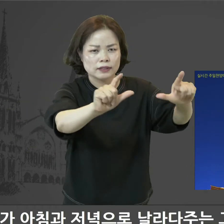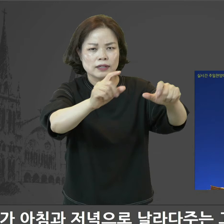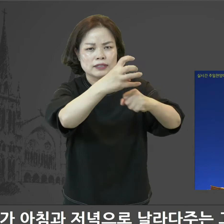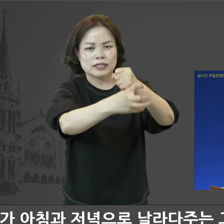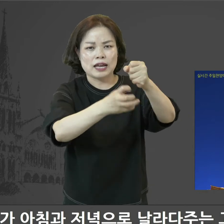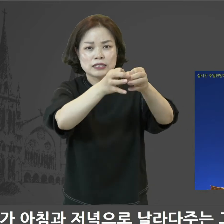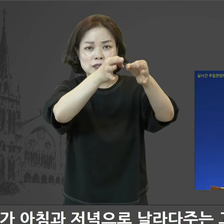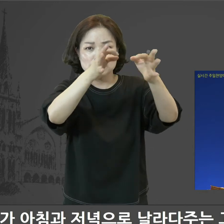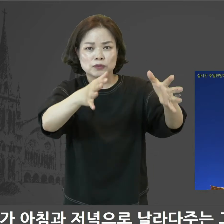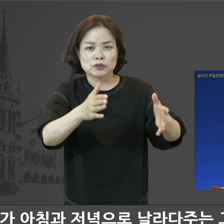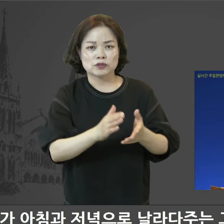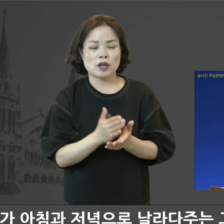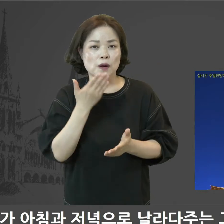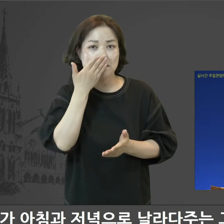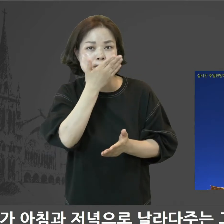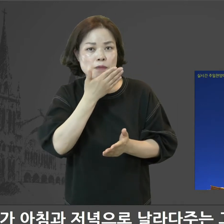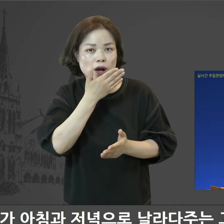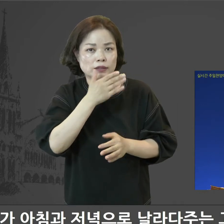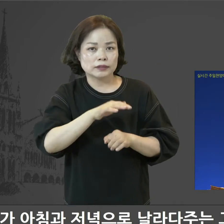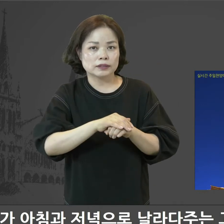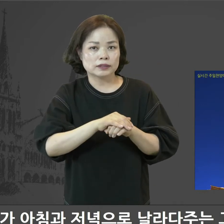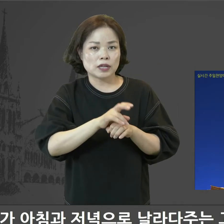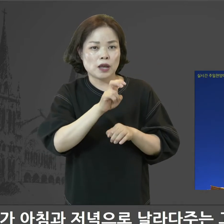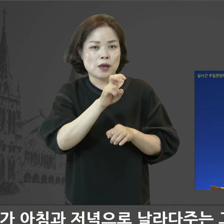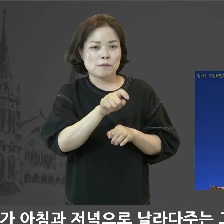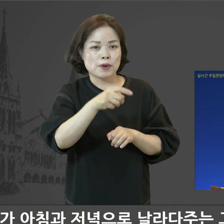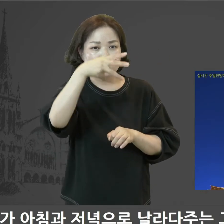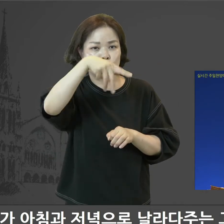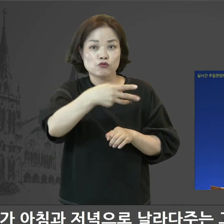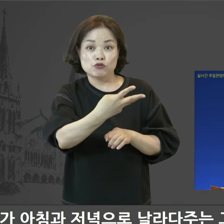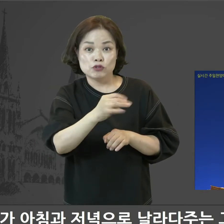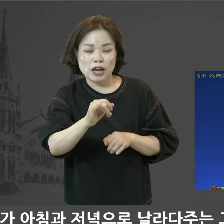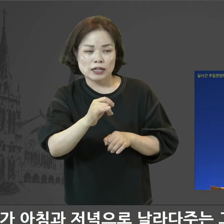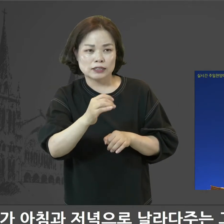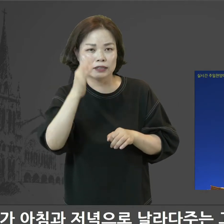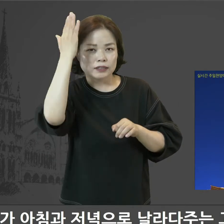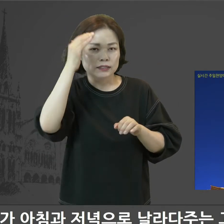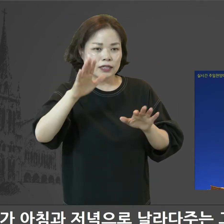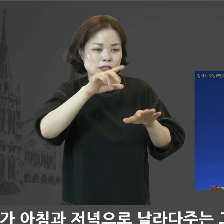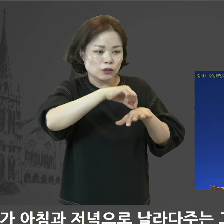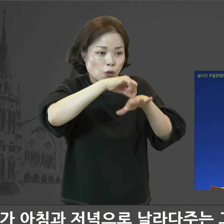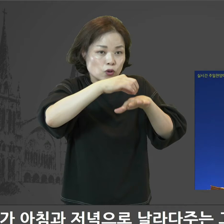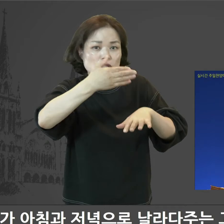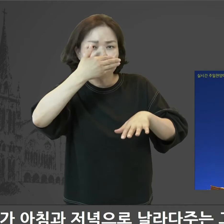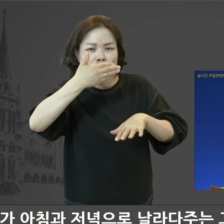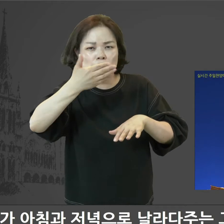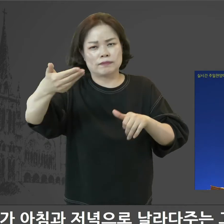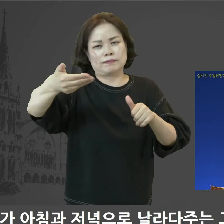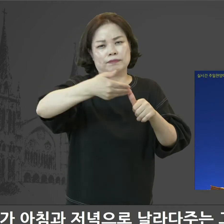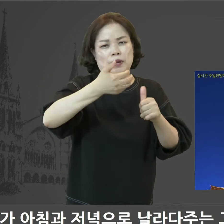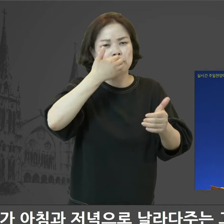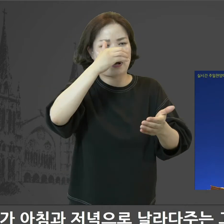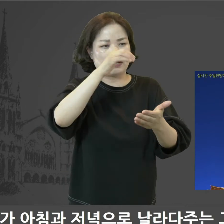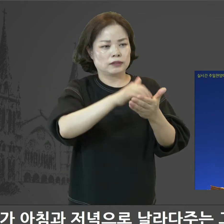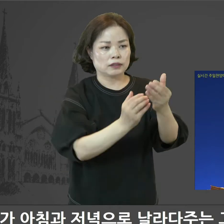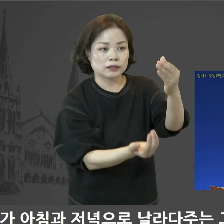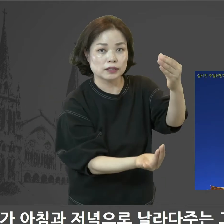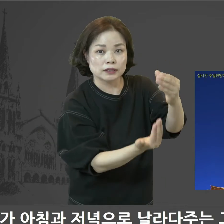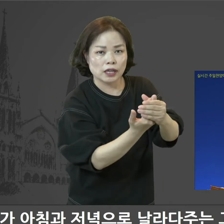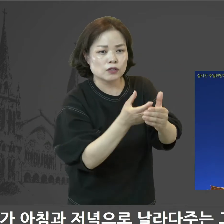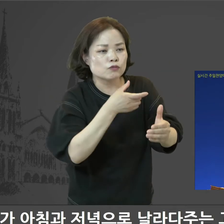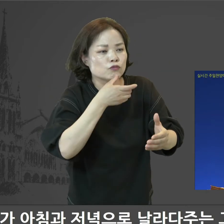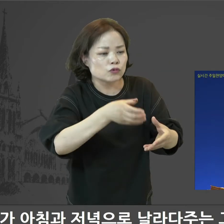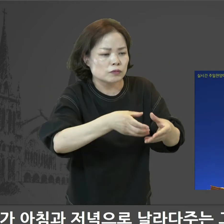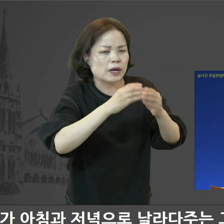동안 만나와 메추라기로 먹으면서 반석에서 나오는 물을 마시는 것처럼 먹을 수